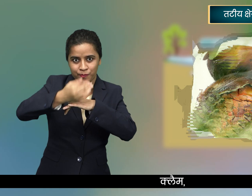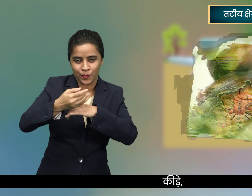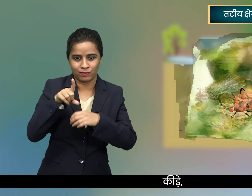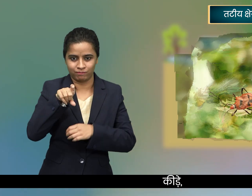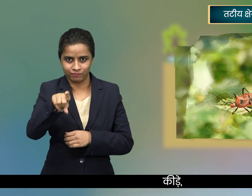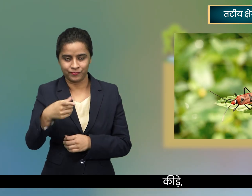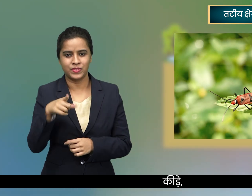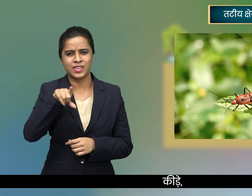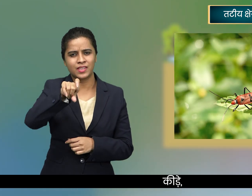कीड़े,